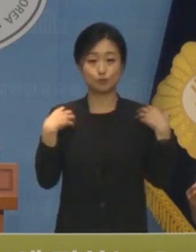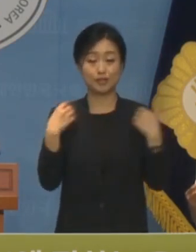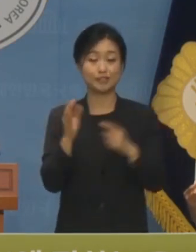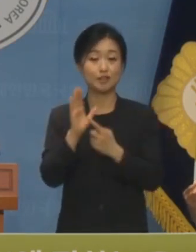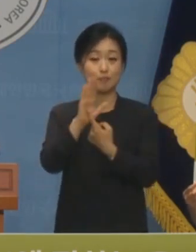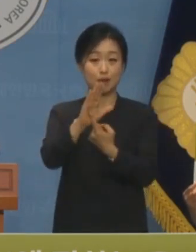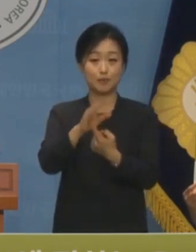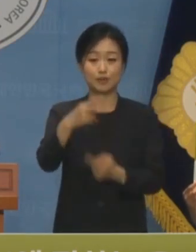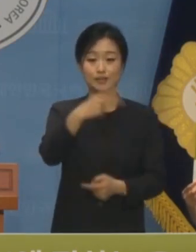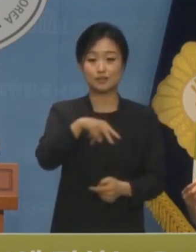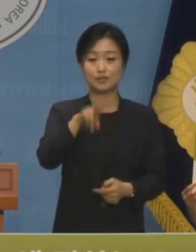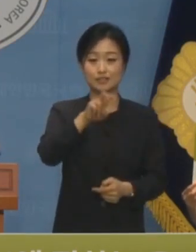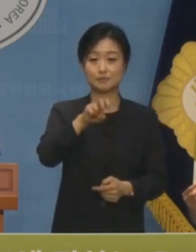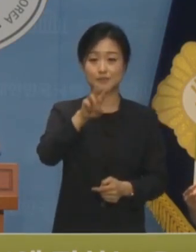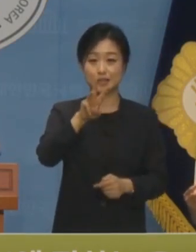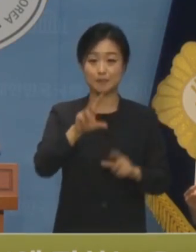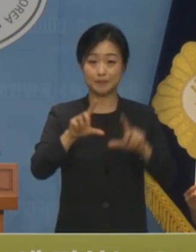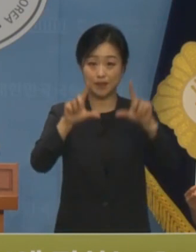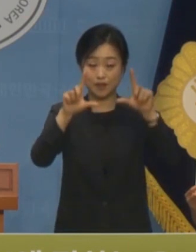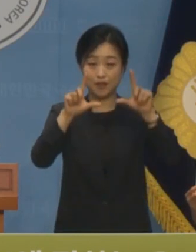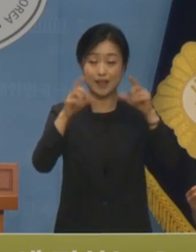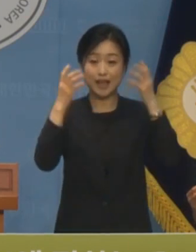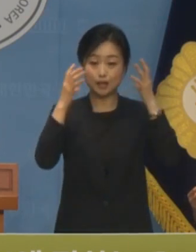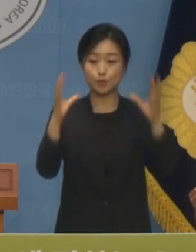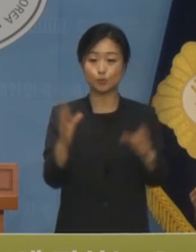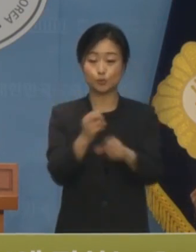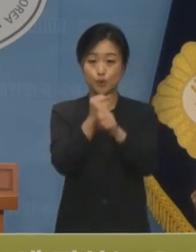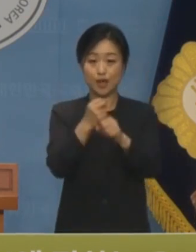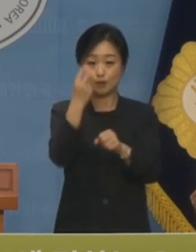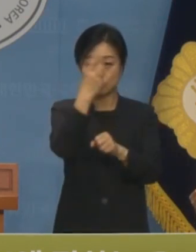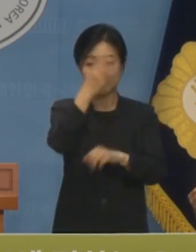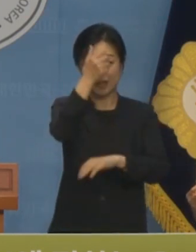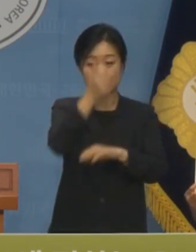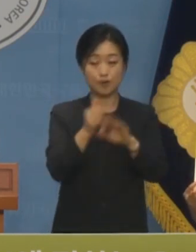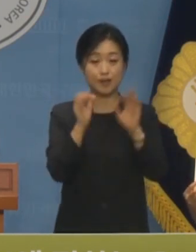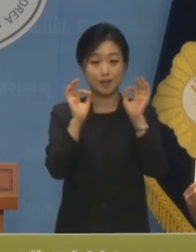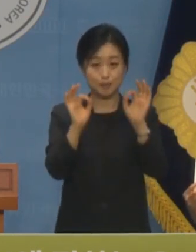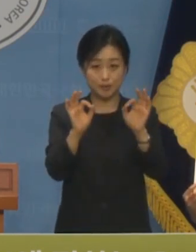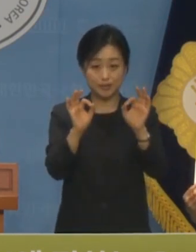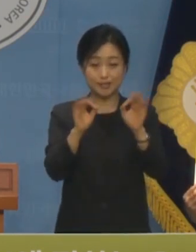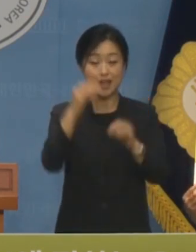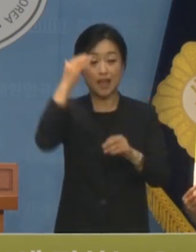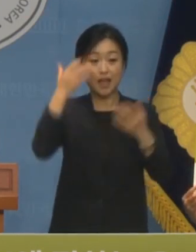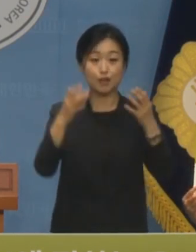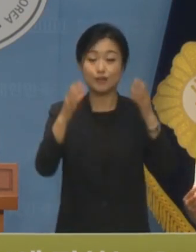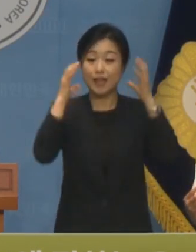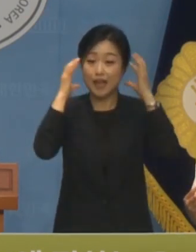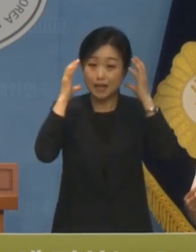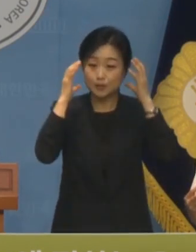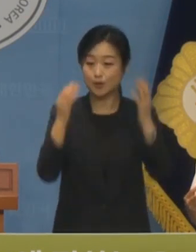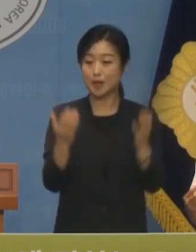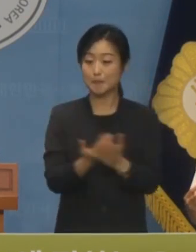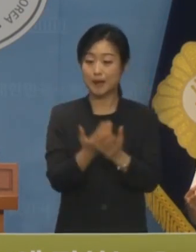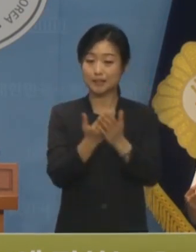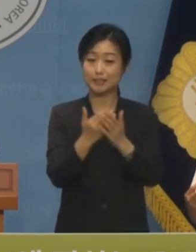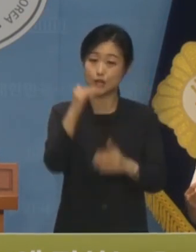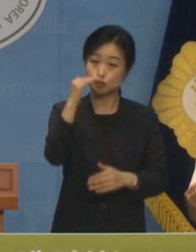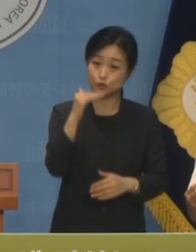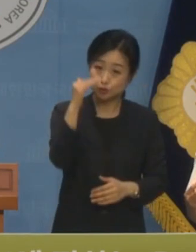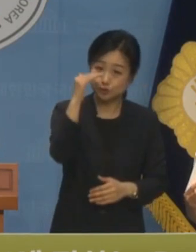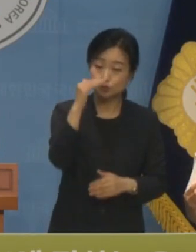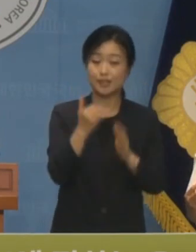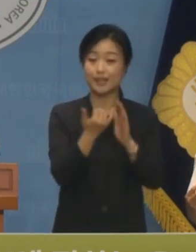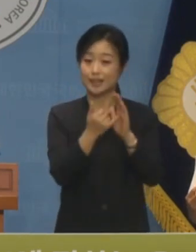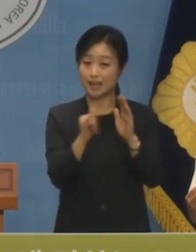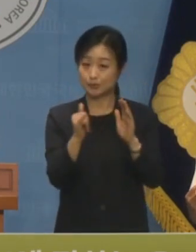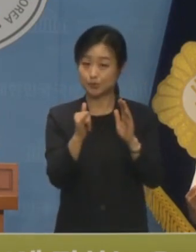발표한 2023년 아동 종합 실태조사 결과에 따르면 대한민국 아동의 발달 수준,